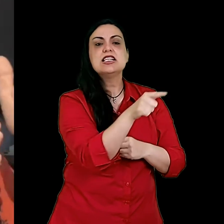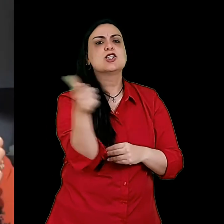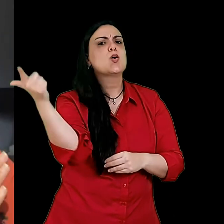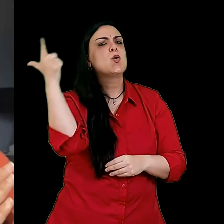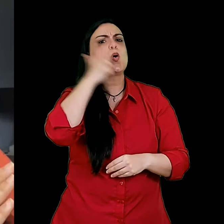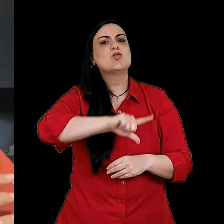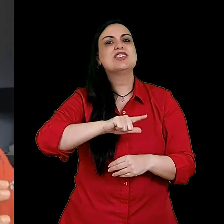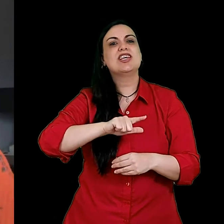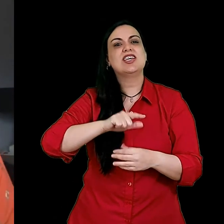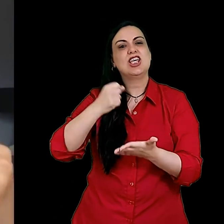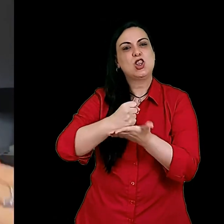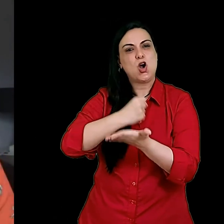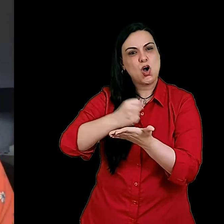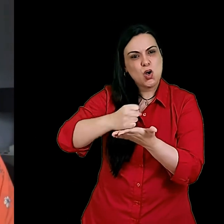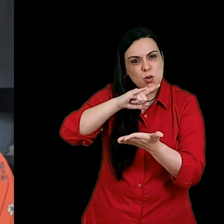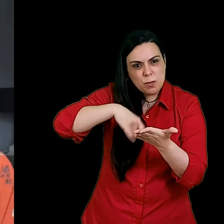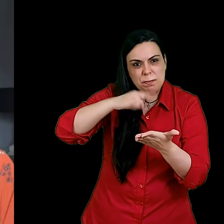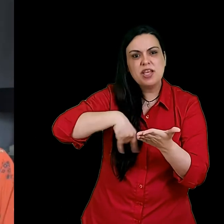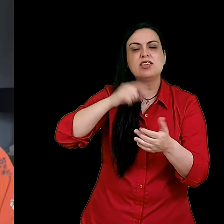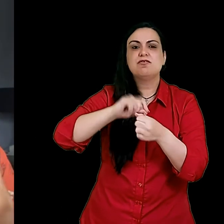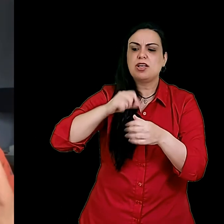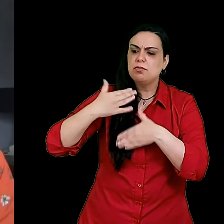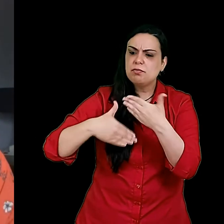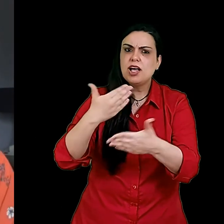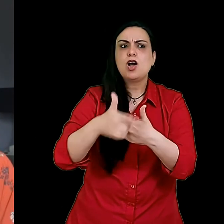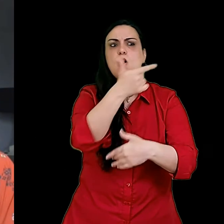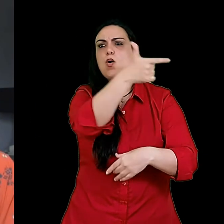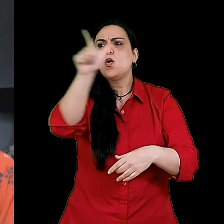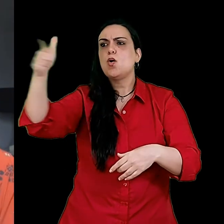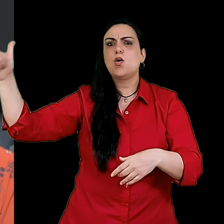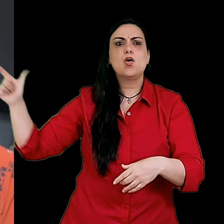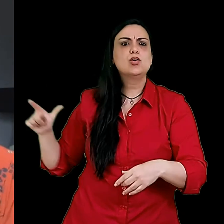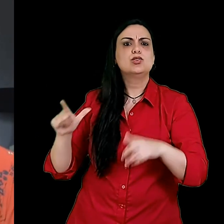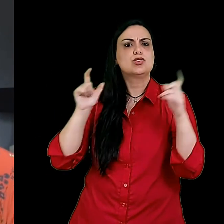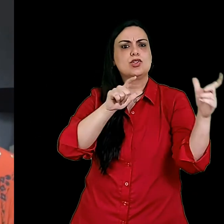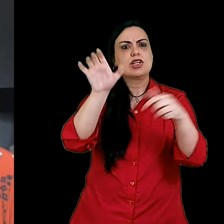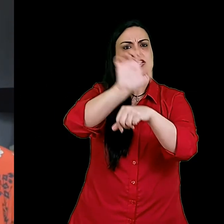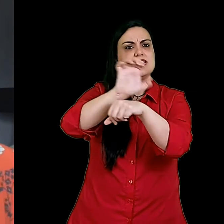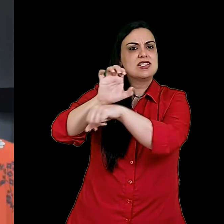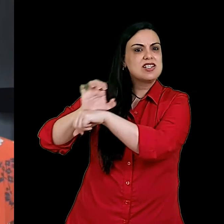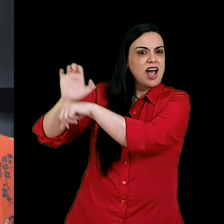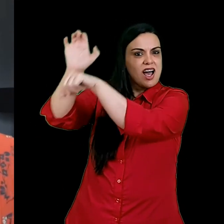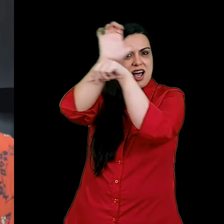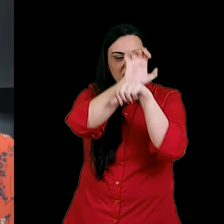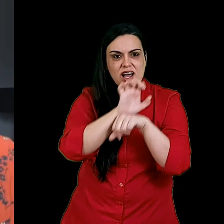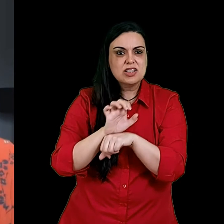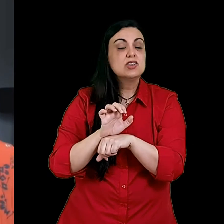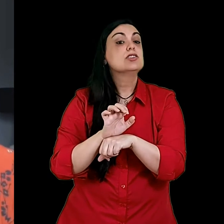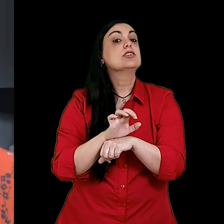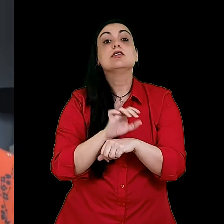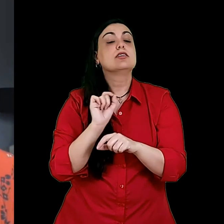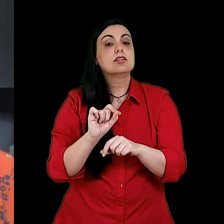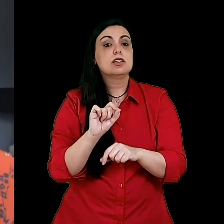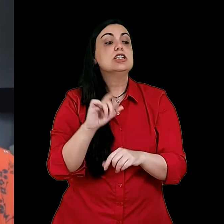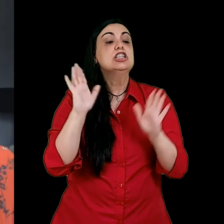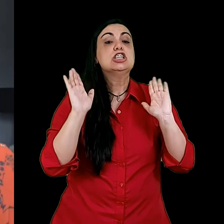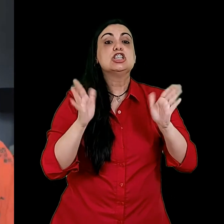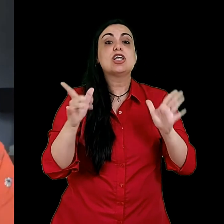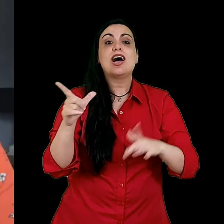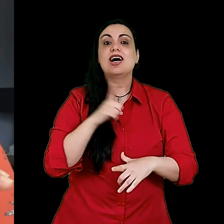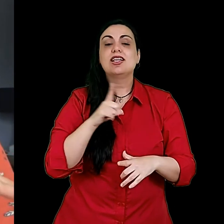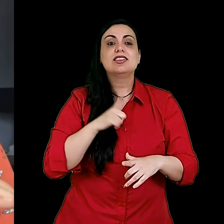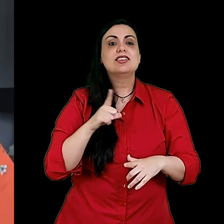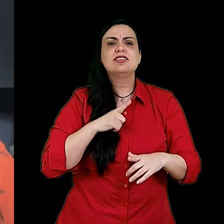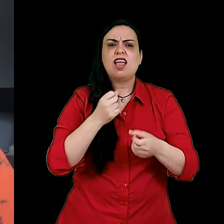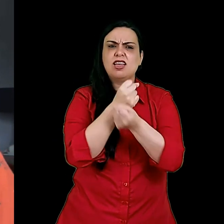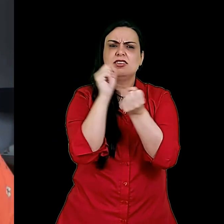de fuga, para que eles conseguissem tirar seus documentos e se desenvolverem em outros estados da América,